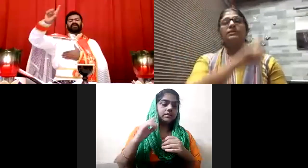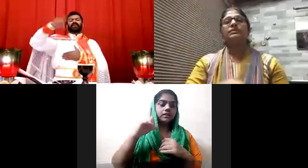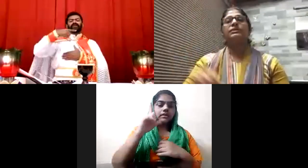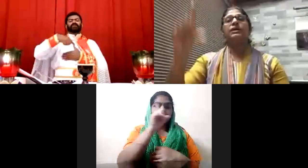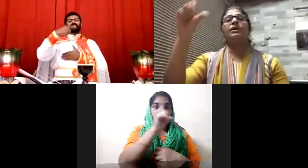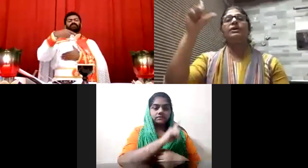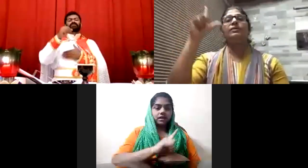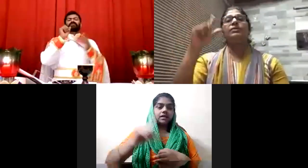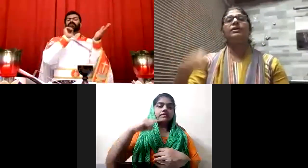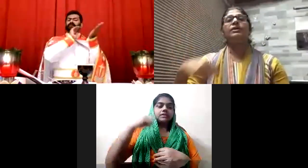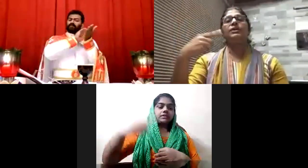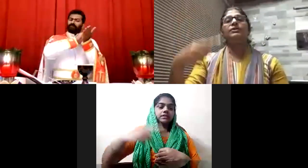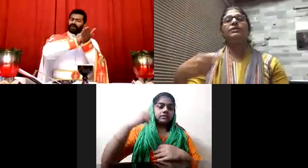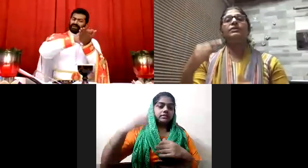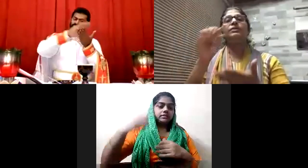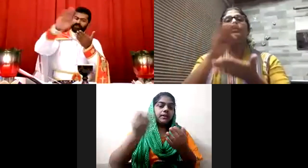കർത്താവെന്നും